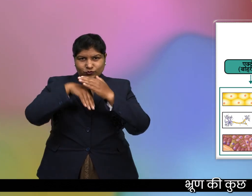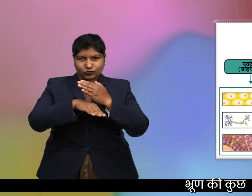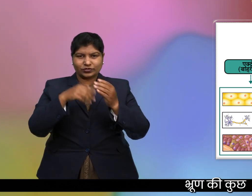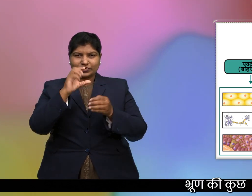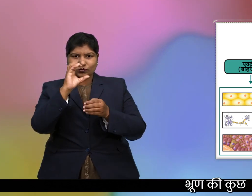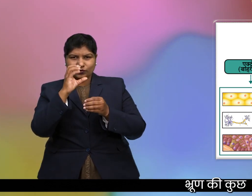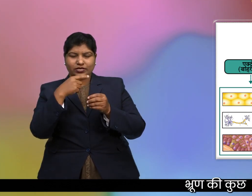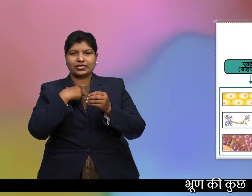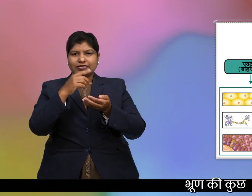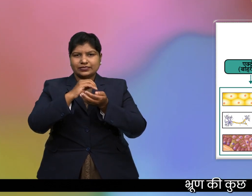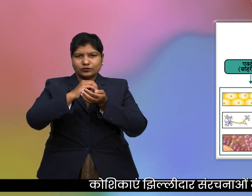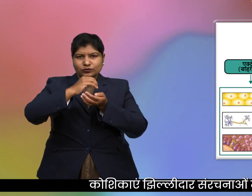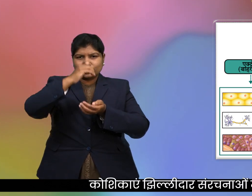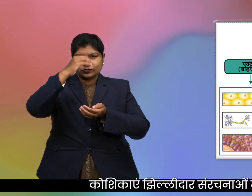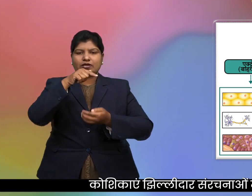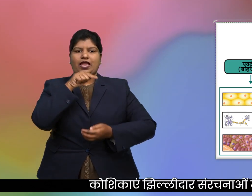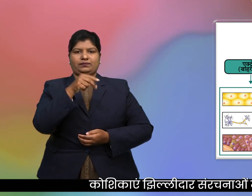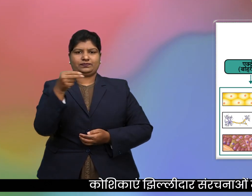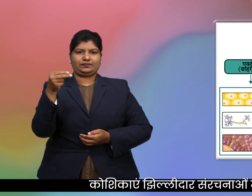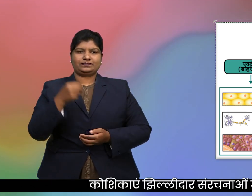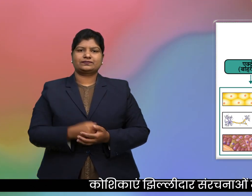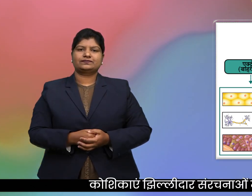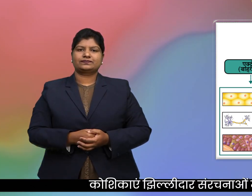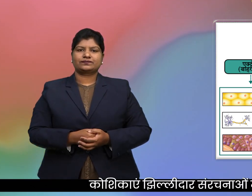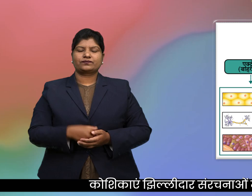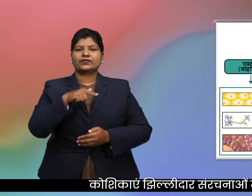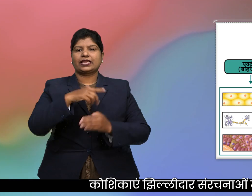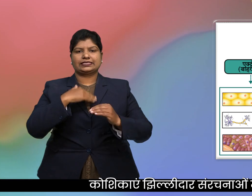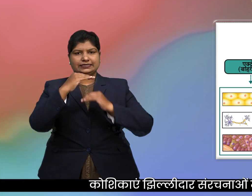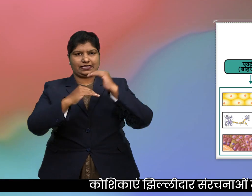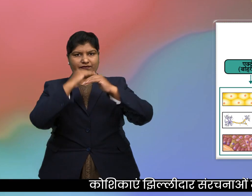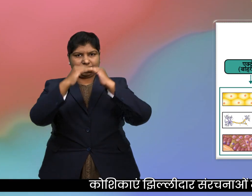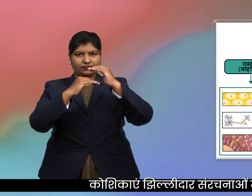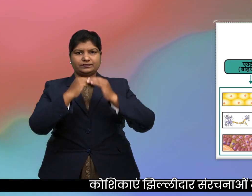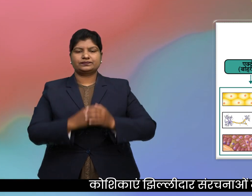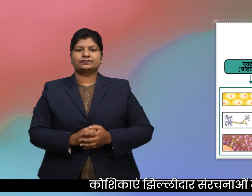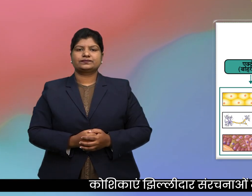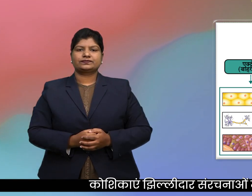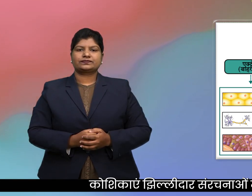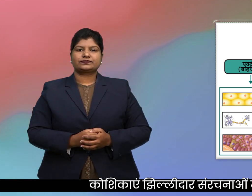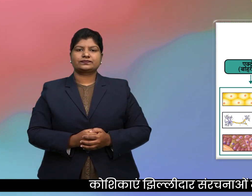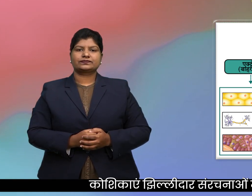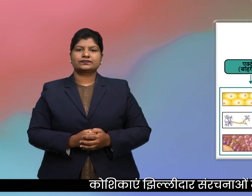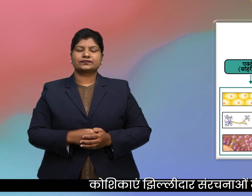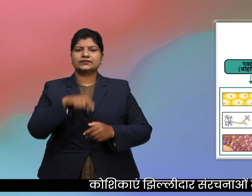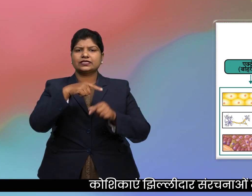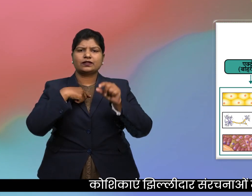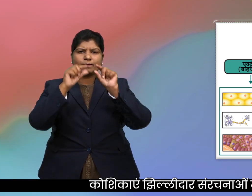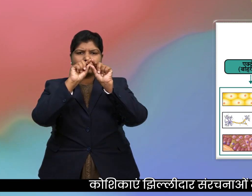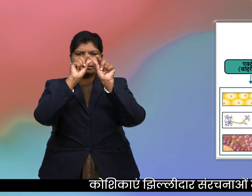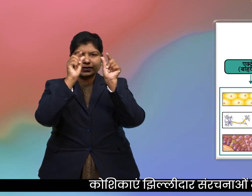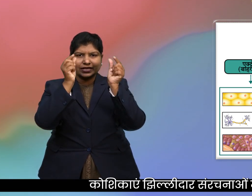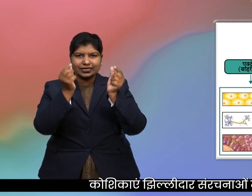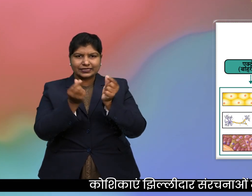भ्रूण की कुछ कोशिकाएं झिल्लीदार संरचनाओं में विकसित